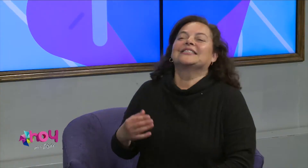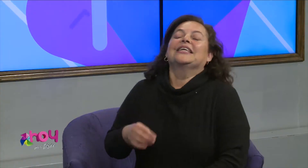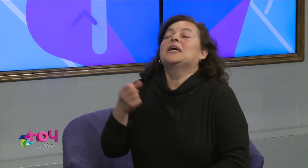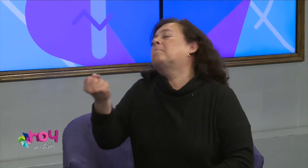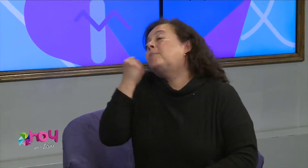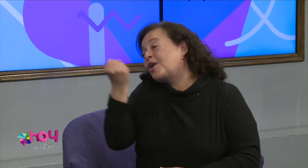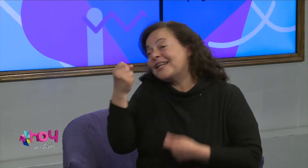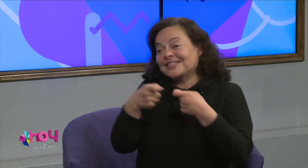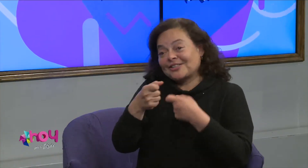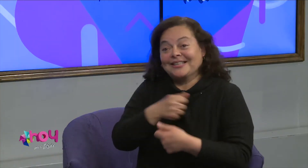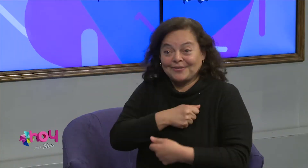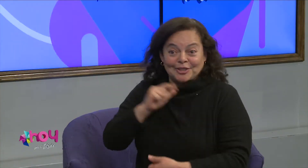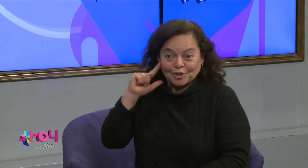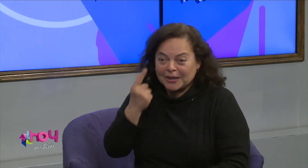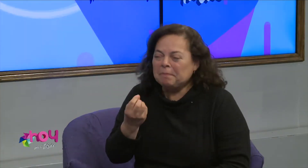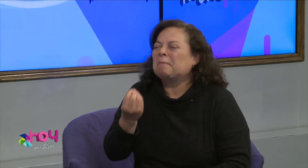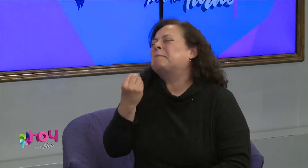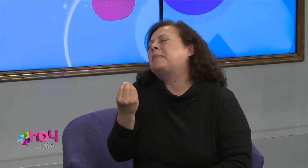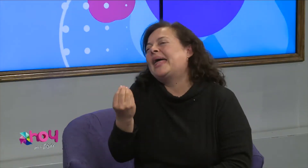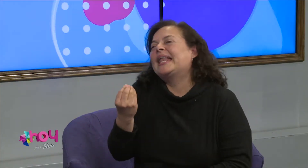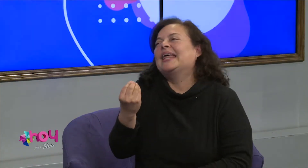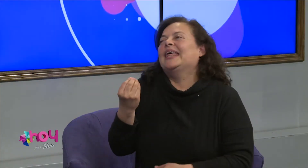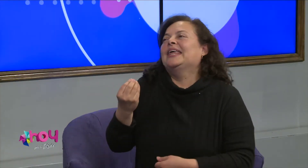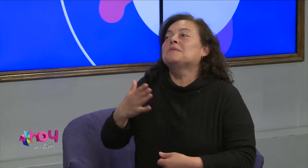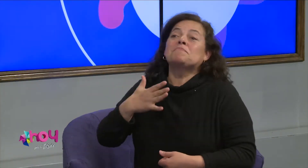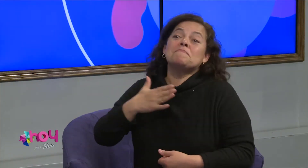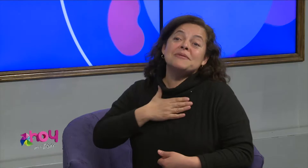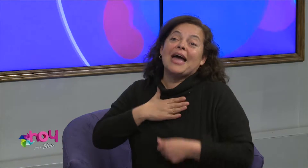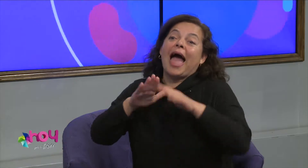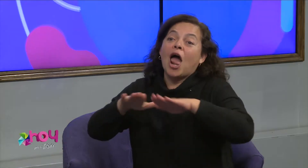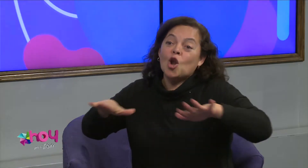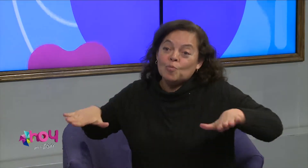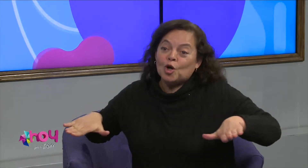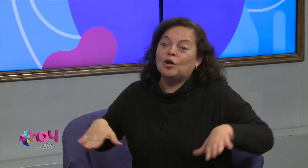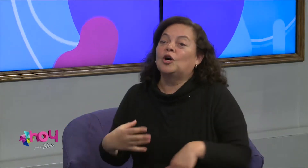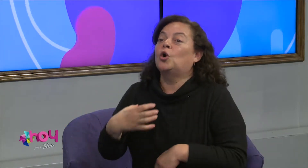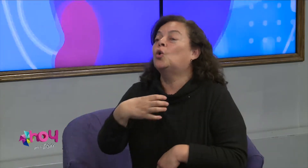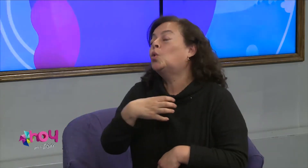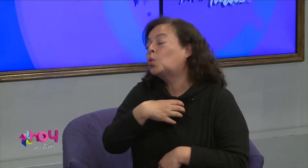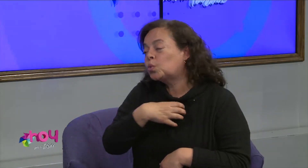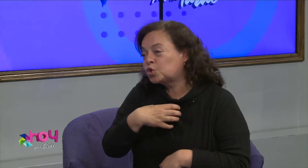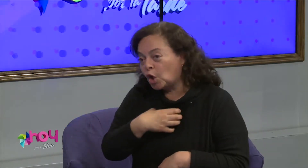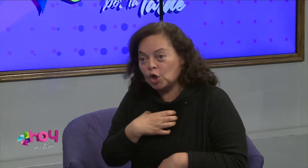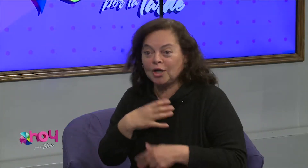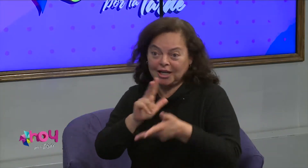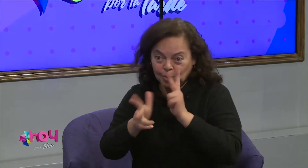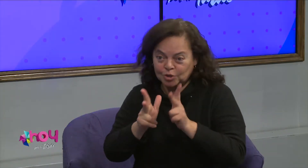Bueno, muchas gracias. Es muy importante lo que hacemos en la Asociación Catamarqueña de Sordos. Bueno, aquí están alumnos del curso de